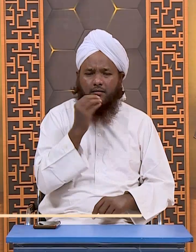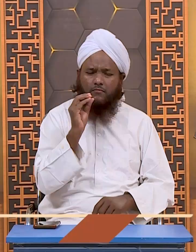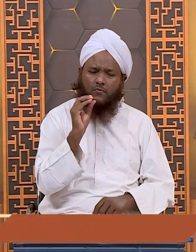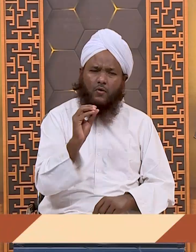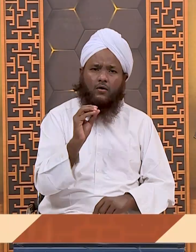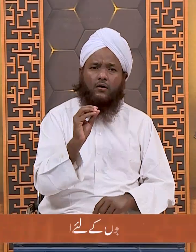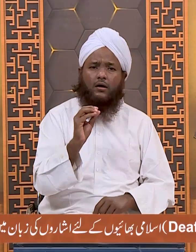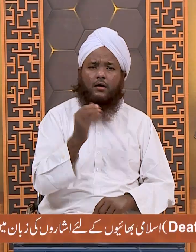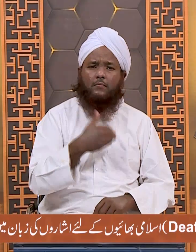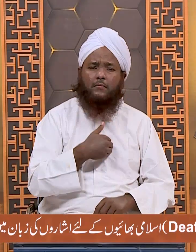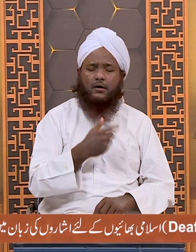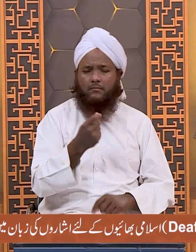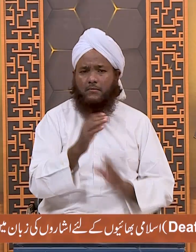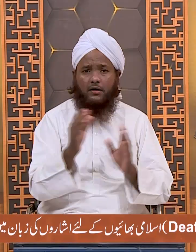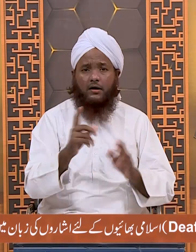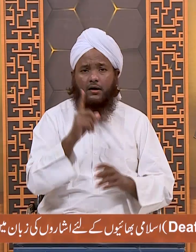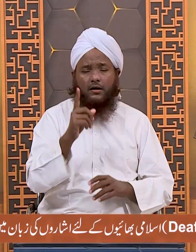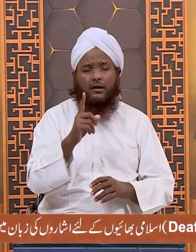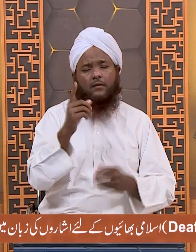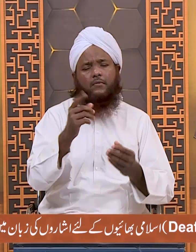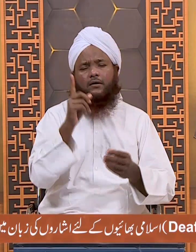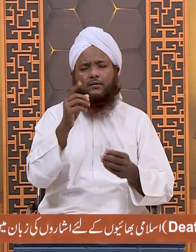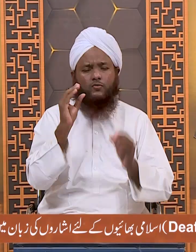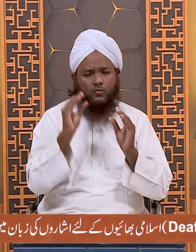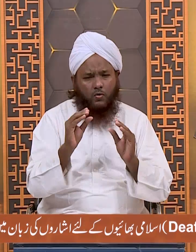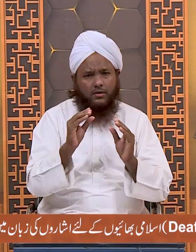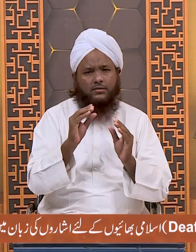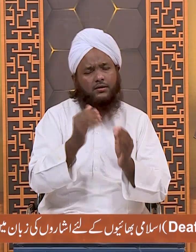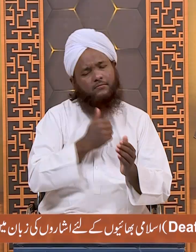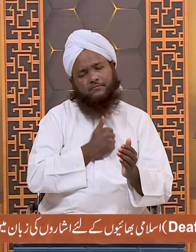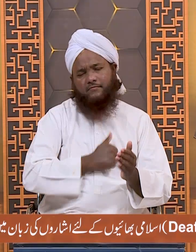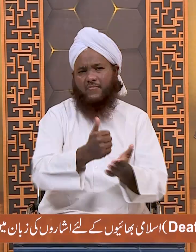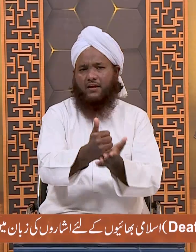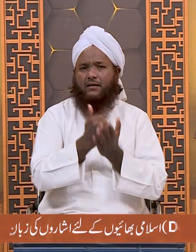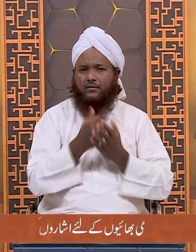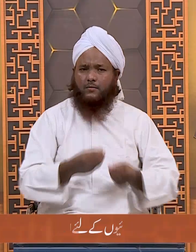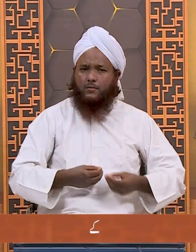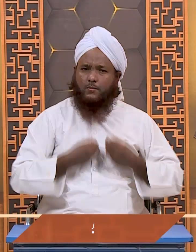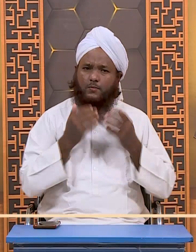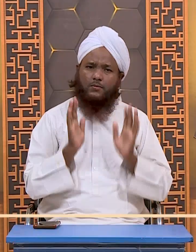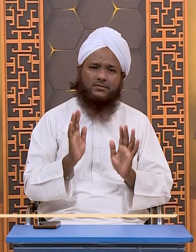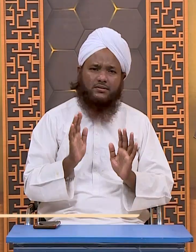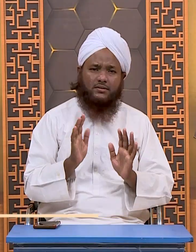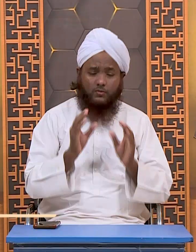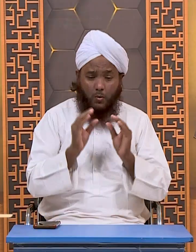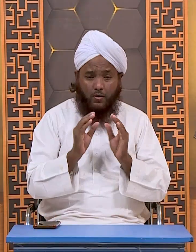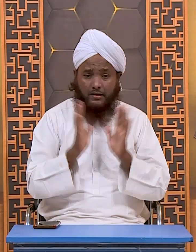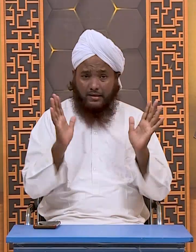سے راضی ہے، یعنی اللہ نے جتنا دیا ہے تھوڑا دیا ہے اس پر بھی راضی ہے، میرے آقا صلی اللہ علیہ وسلم فرماتے ہیں